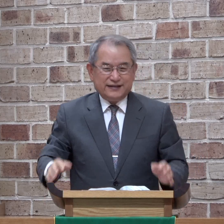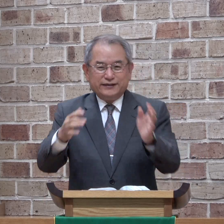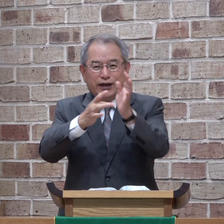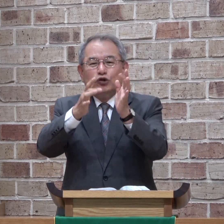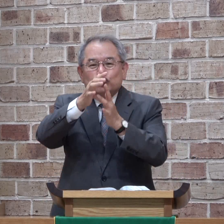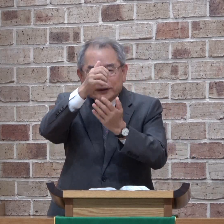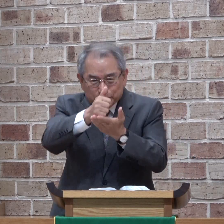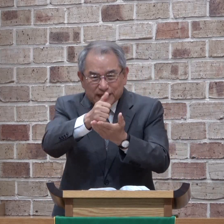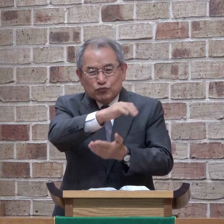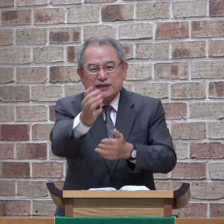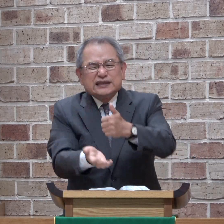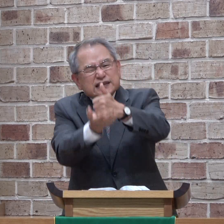믿음.